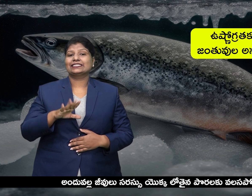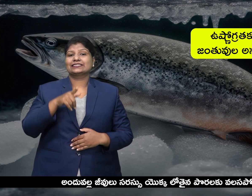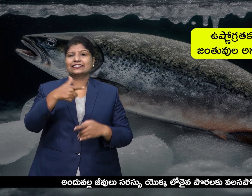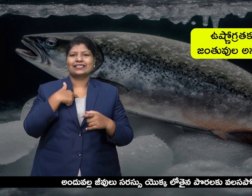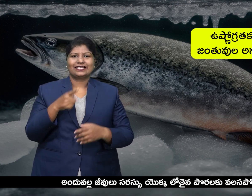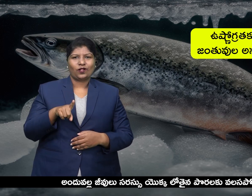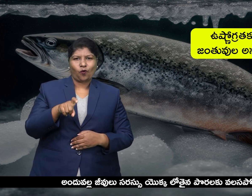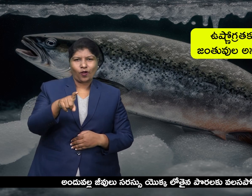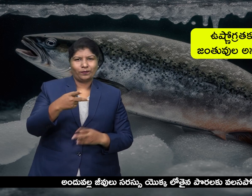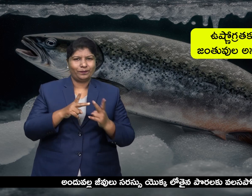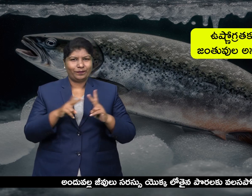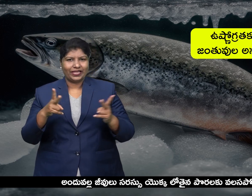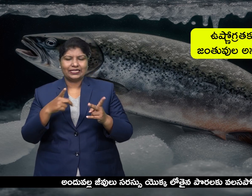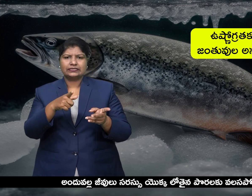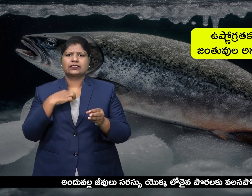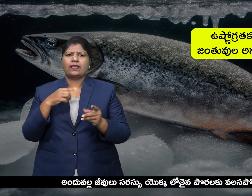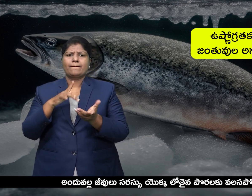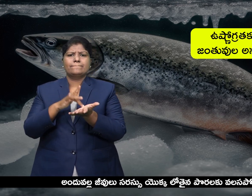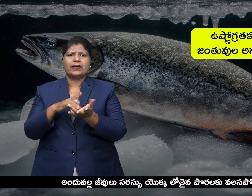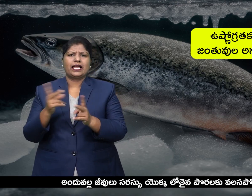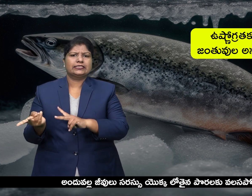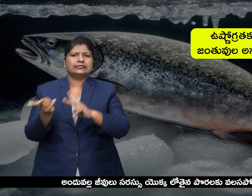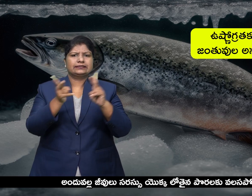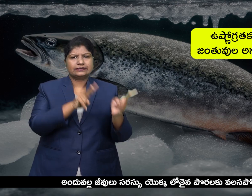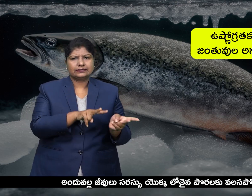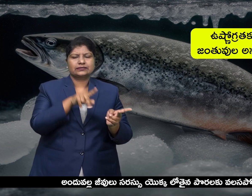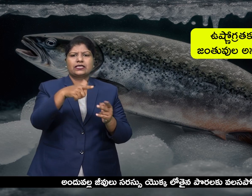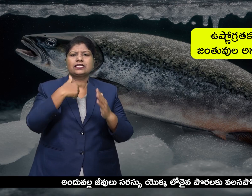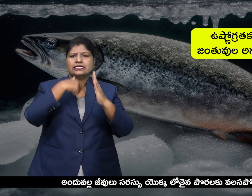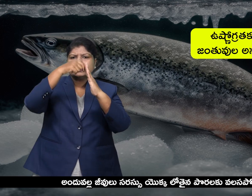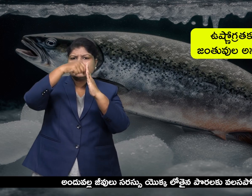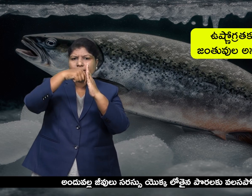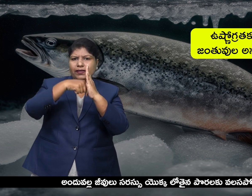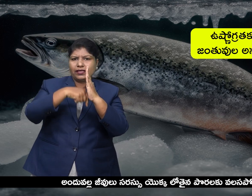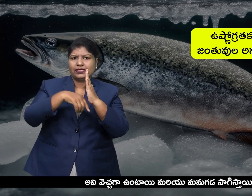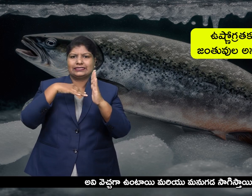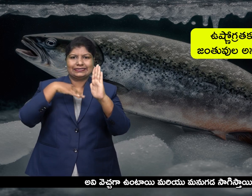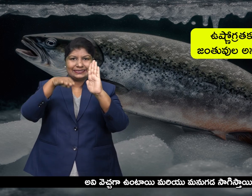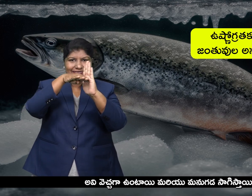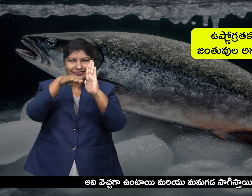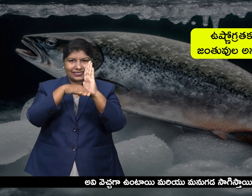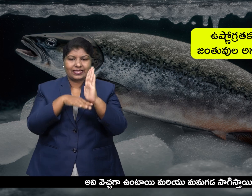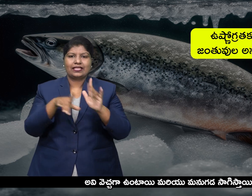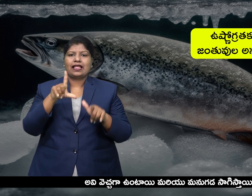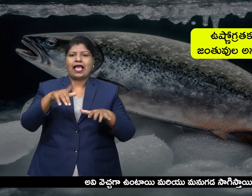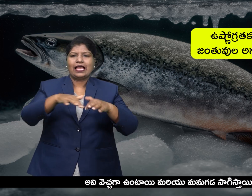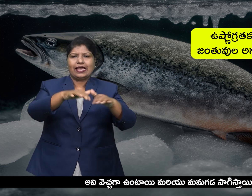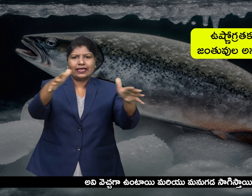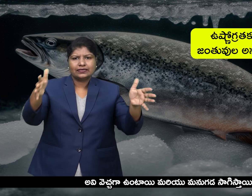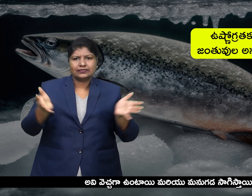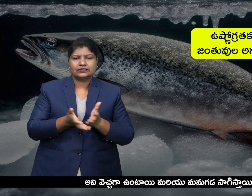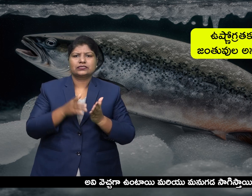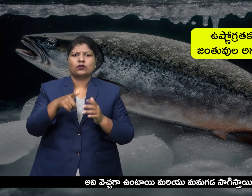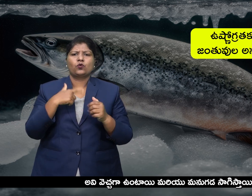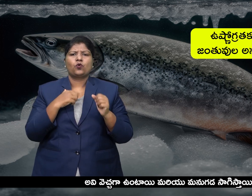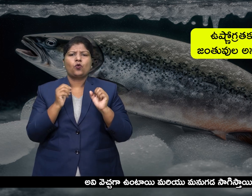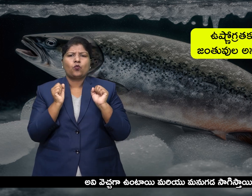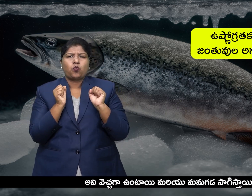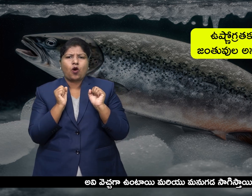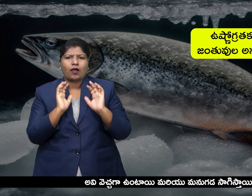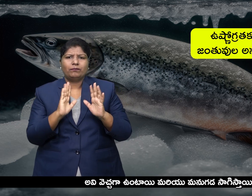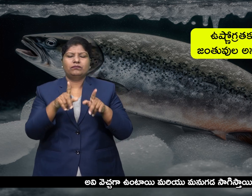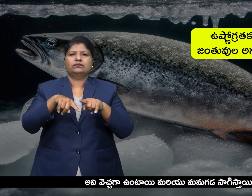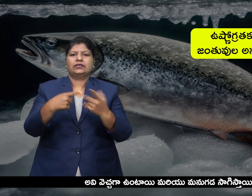అందువల్ల జీవులు సరస్సు యొక్క లోతైన పొరలకు వలసపోతాయి. అవి వెచ్చగా ఉంటాయి